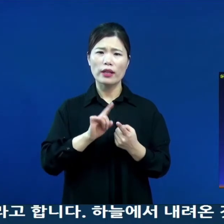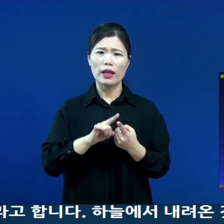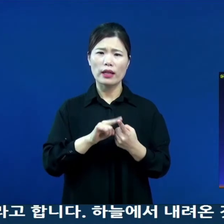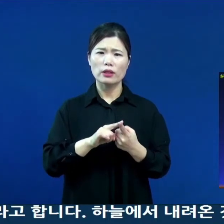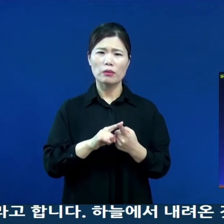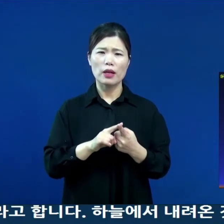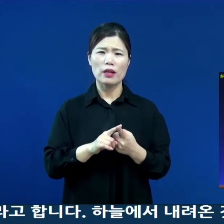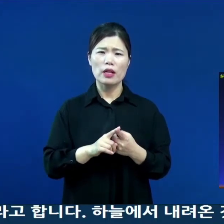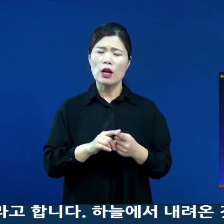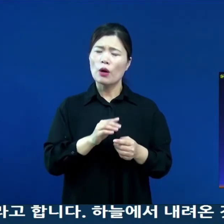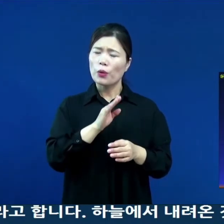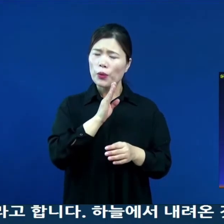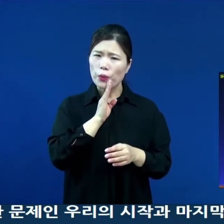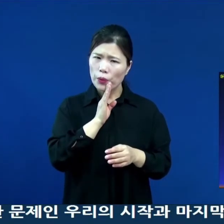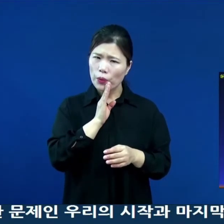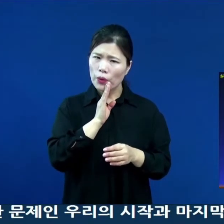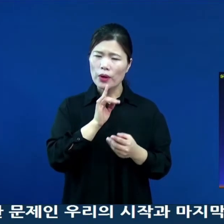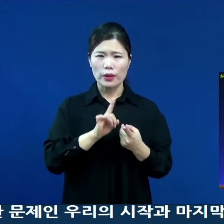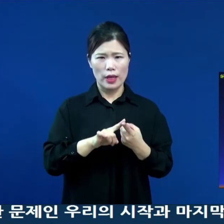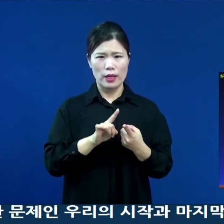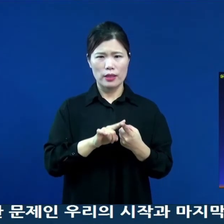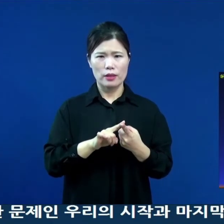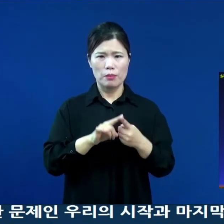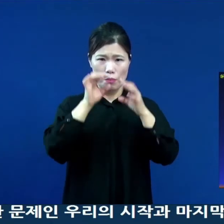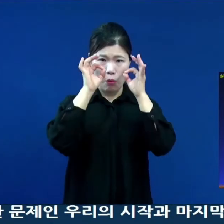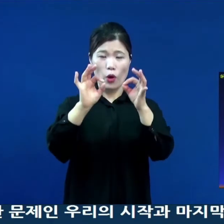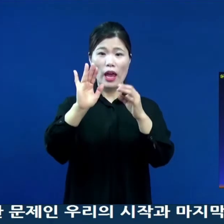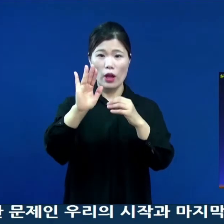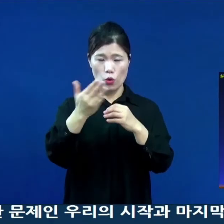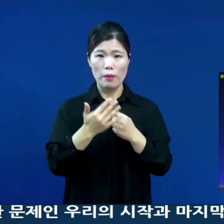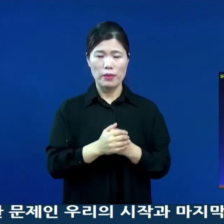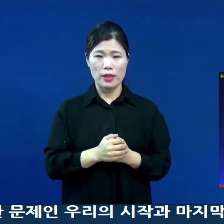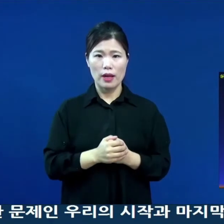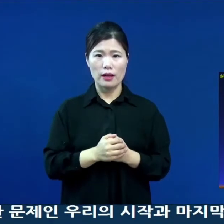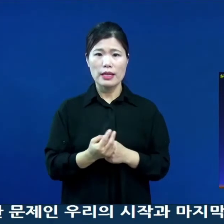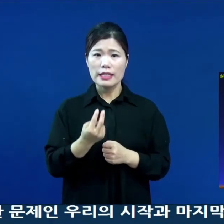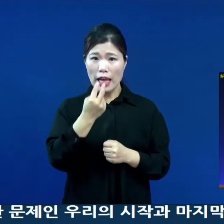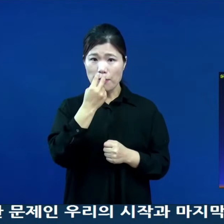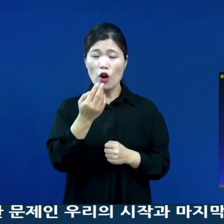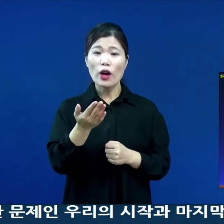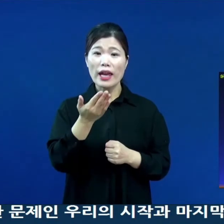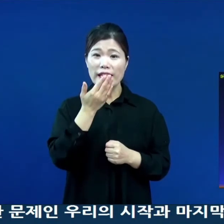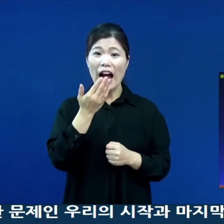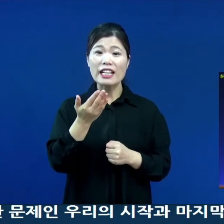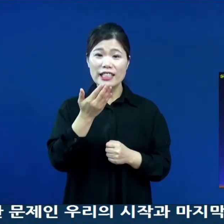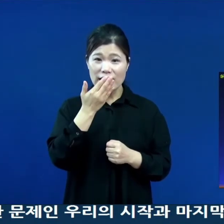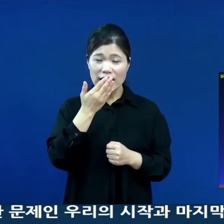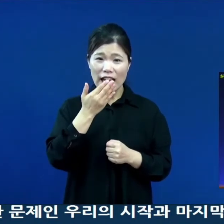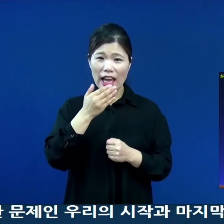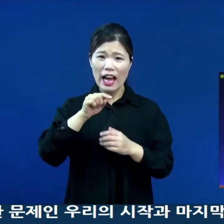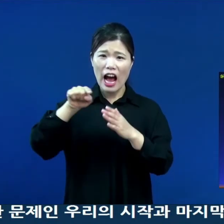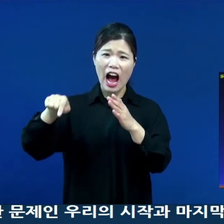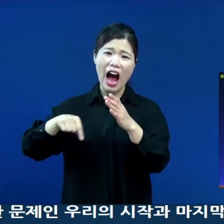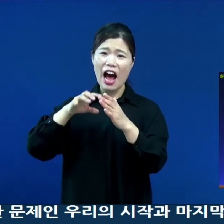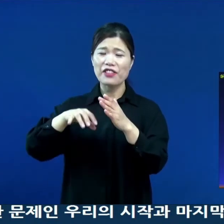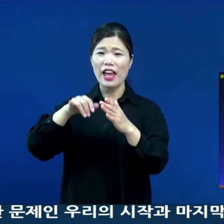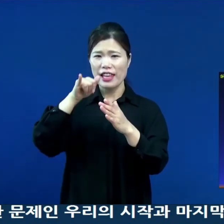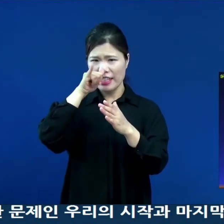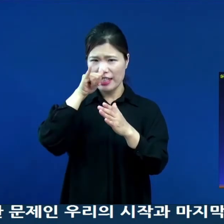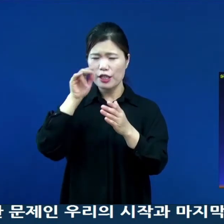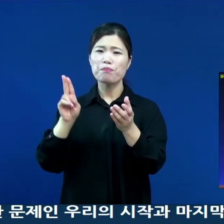뜻. 여러분, 생명의 양식에 담긴 표적의 의미죠. 또 하나, 생명의 양식에 담긴